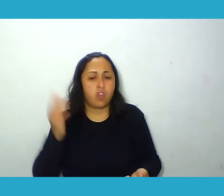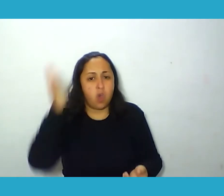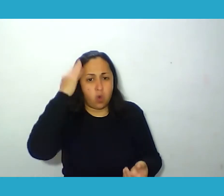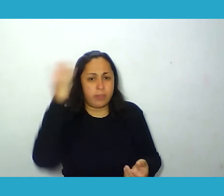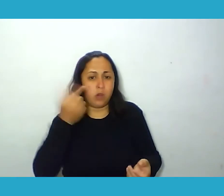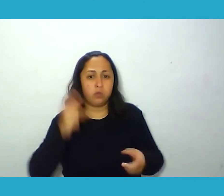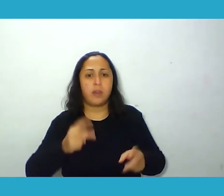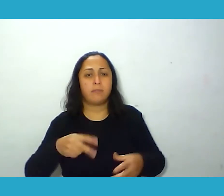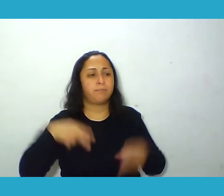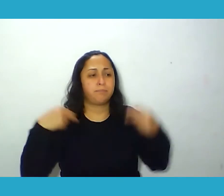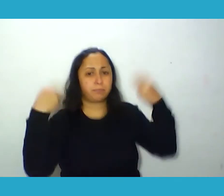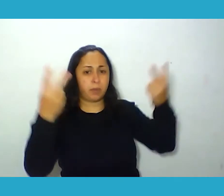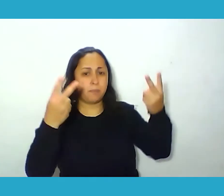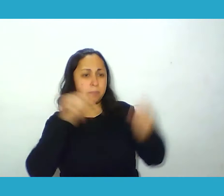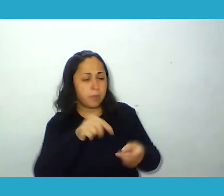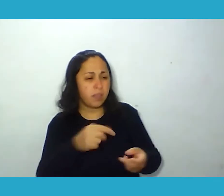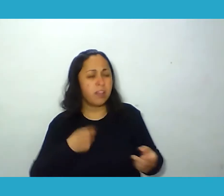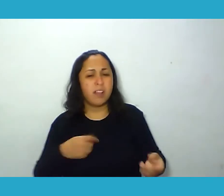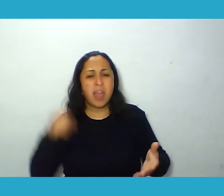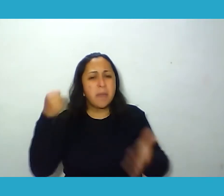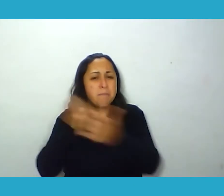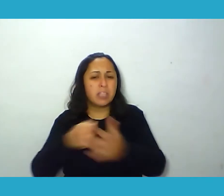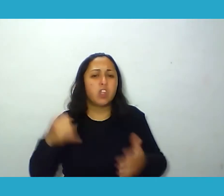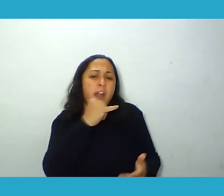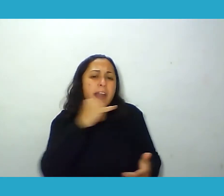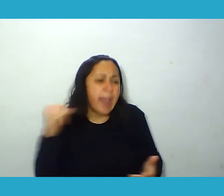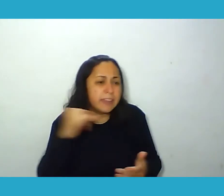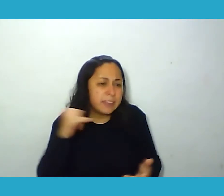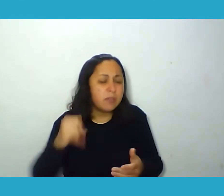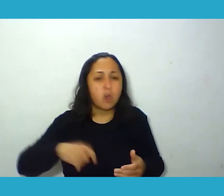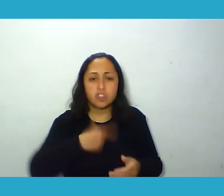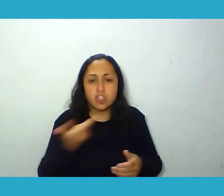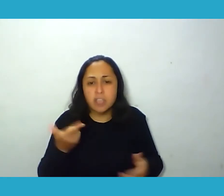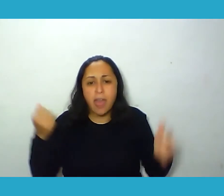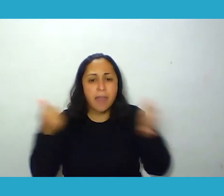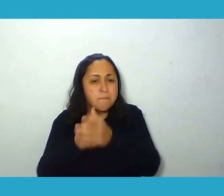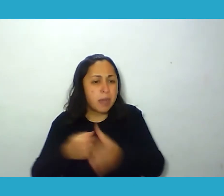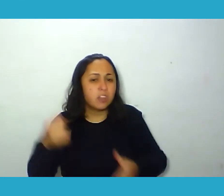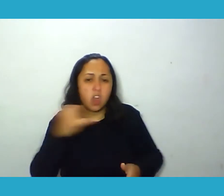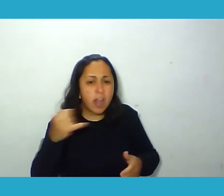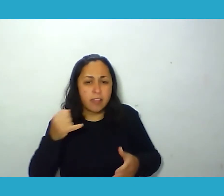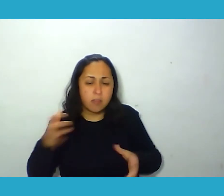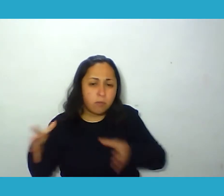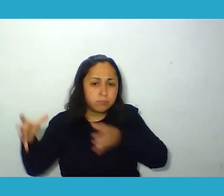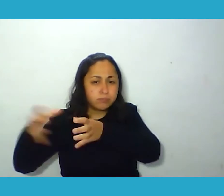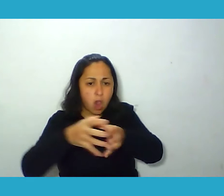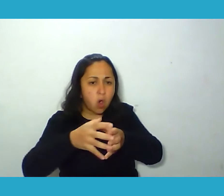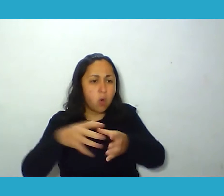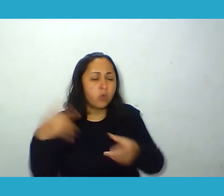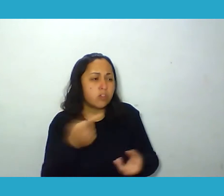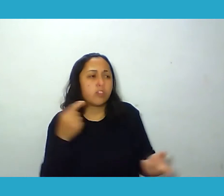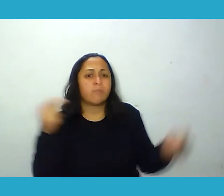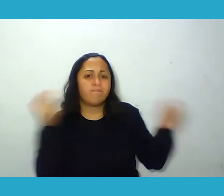otras manifestaciones, el texto comenta que la obra impacta negativamente sobre el ambiente y en la sociedad en su conjunto. Por ello viene a refutar el estudio de impacto